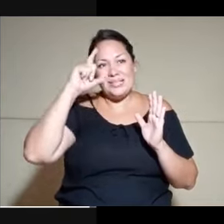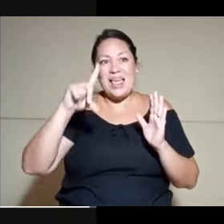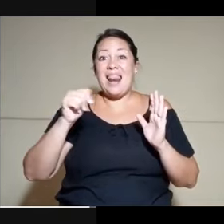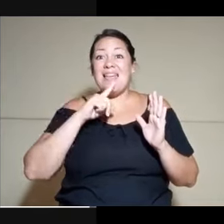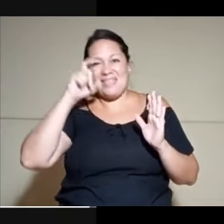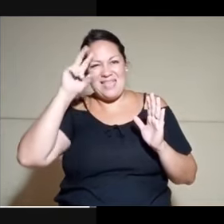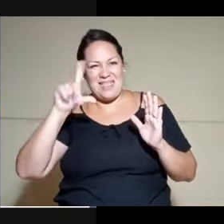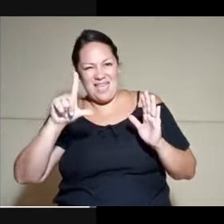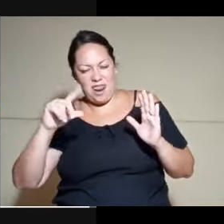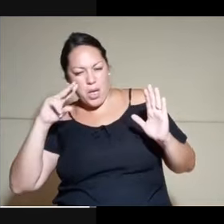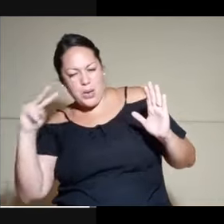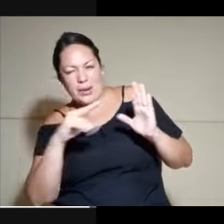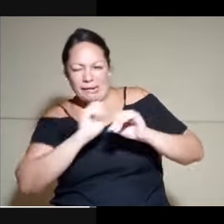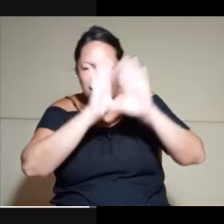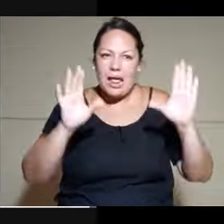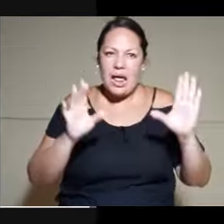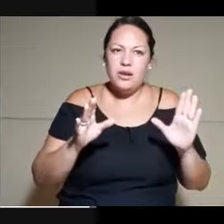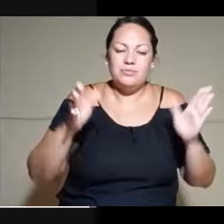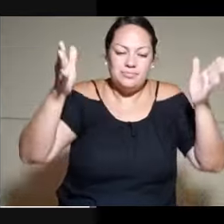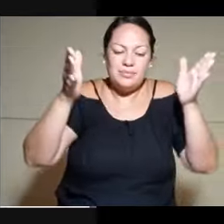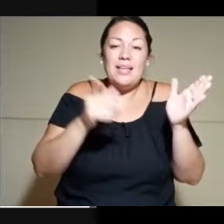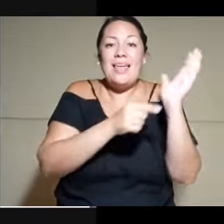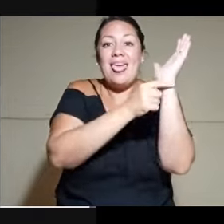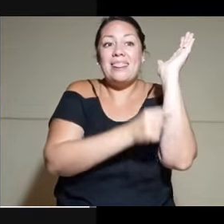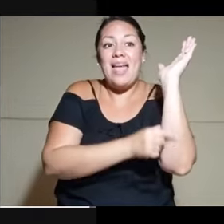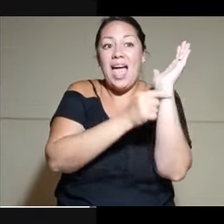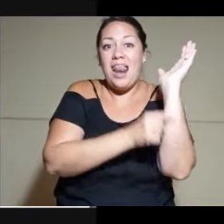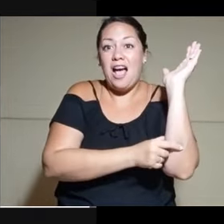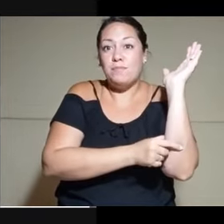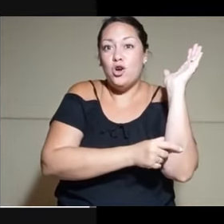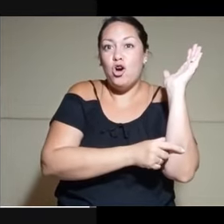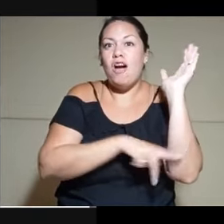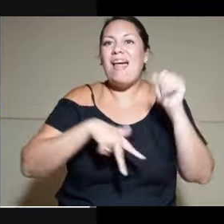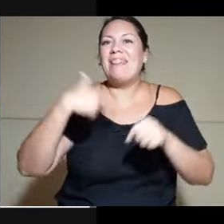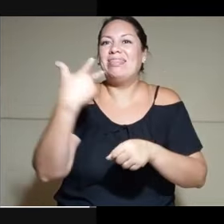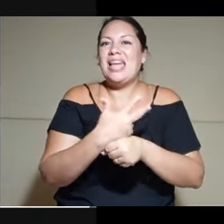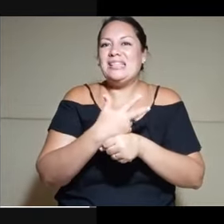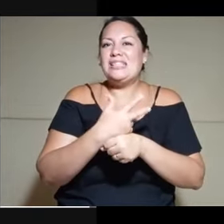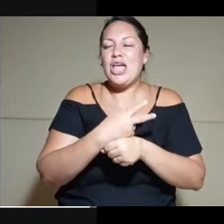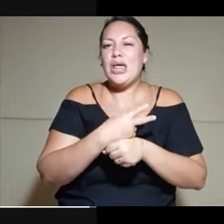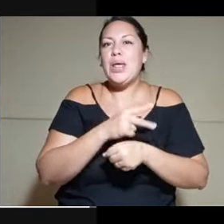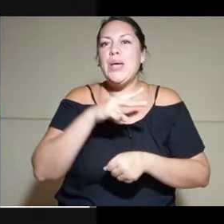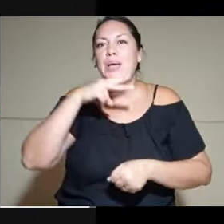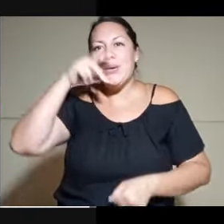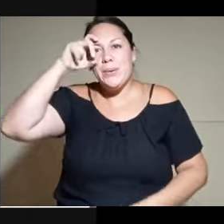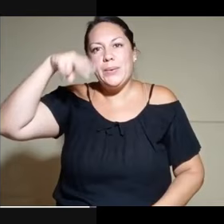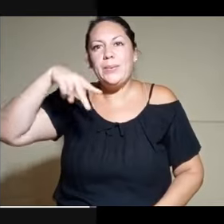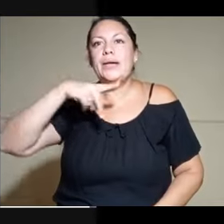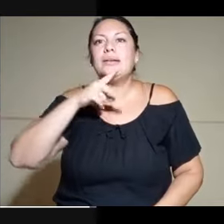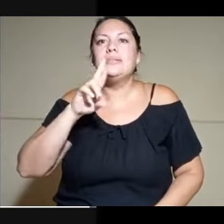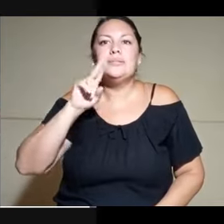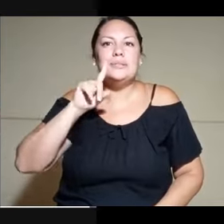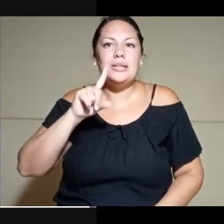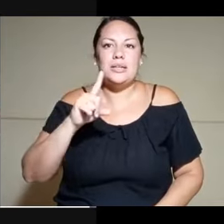ventrículo es la protuberancia? Acá se ve bien en esta vista lateral. ¿Ven? Y este, que es el tálamo, entre los dos tálamos el